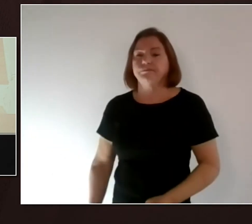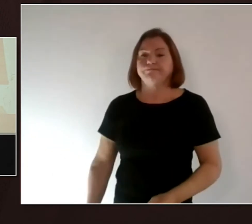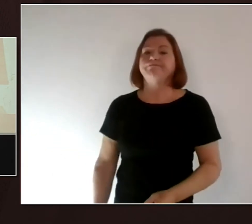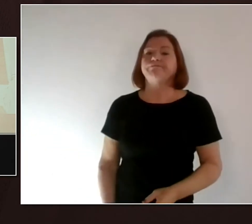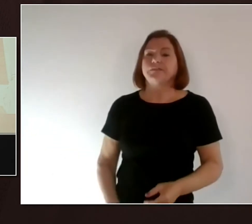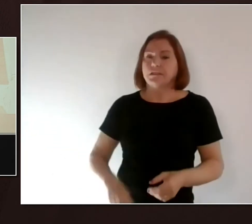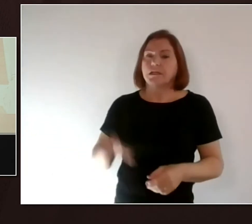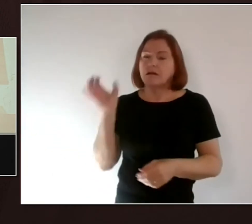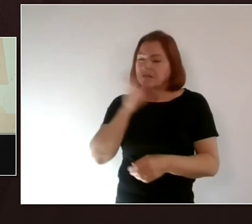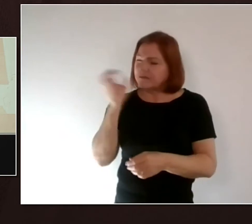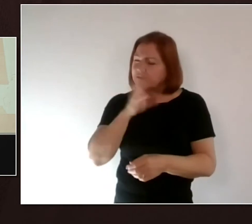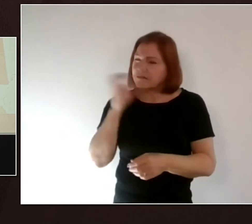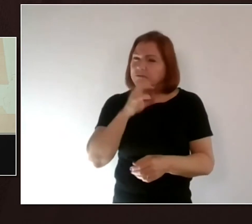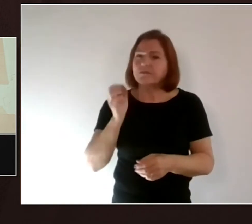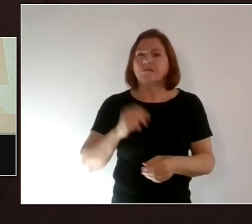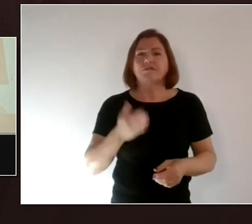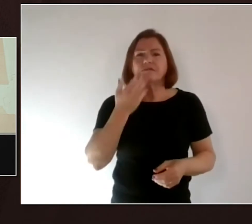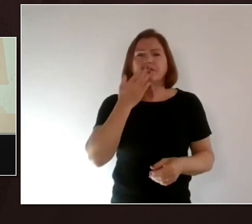pregar o evangelho.